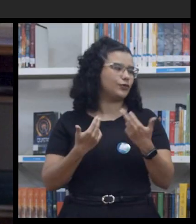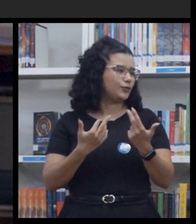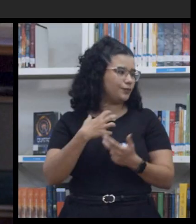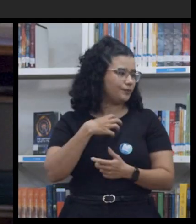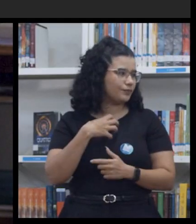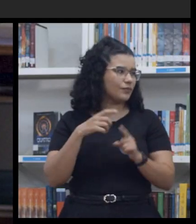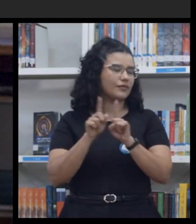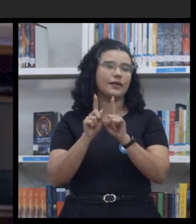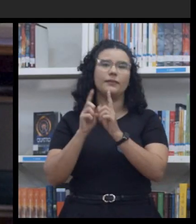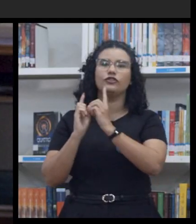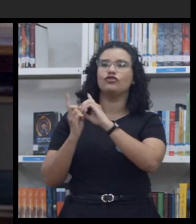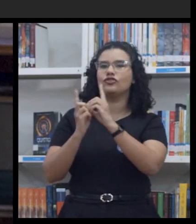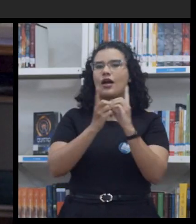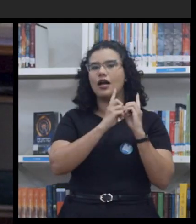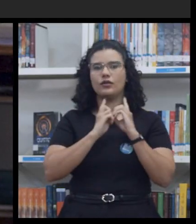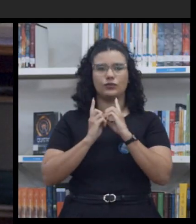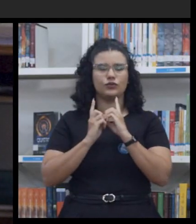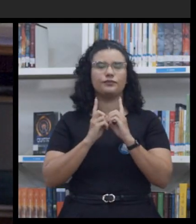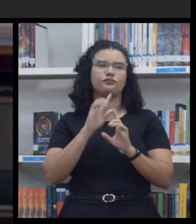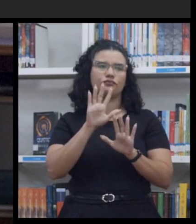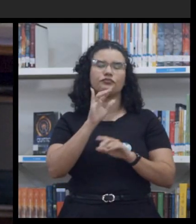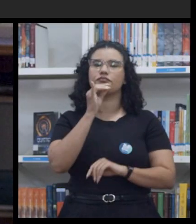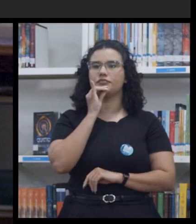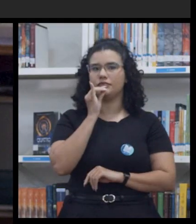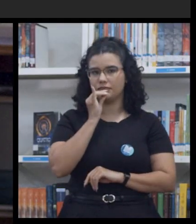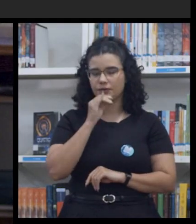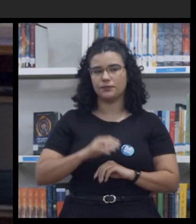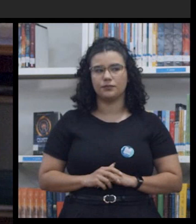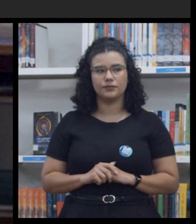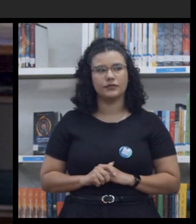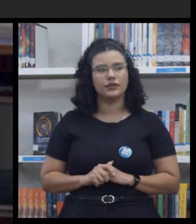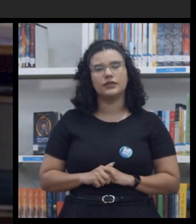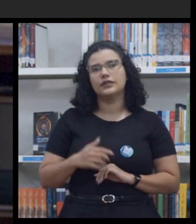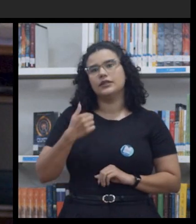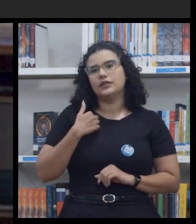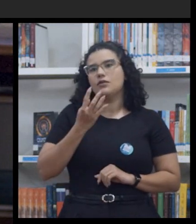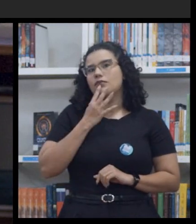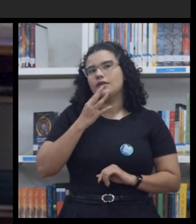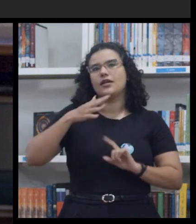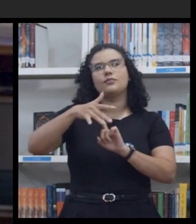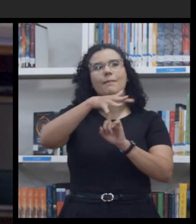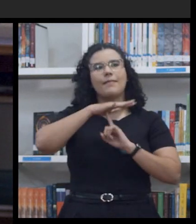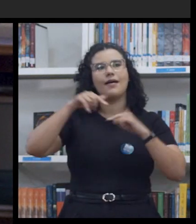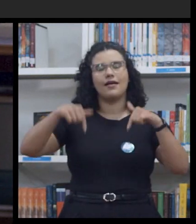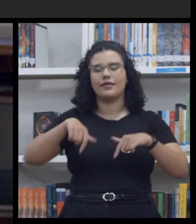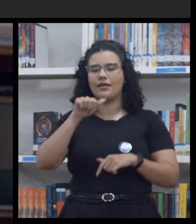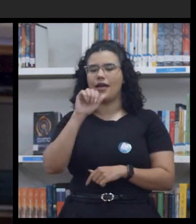Os diálogos e a ambientação. Por exemplo, eu conheço o Parque da